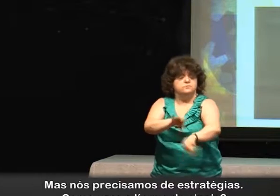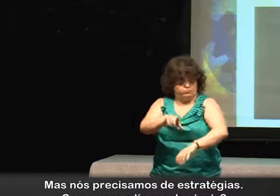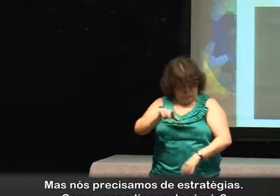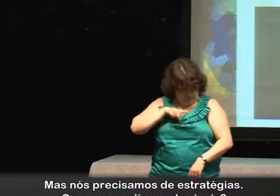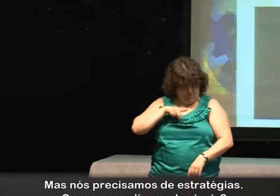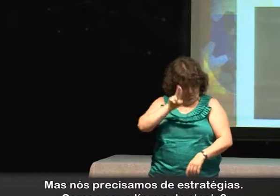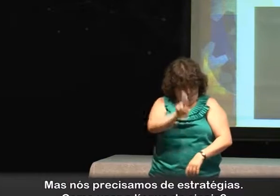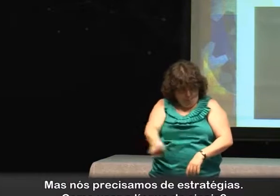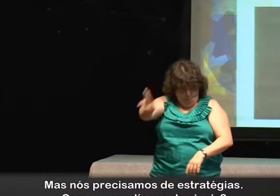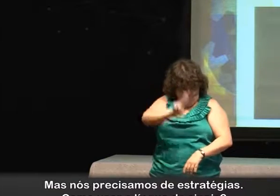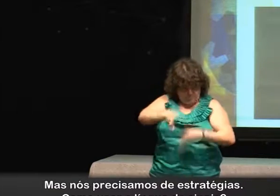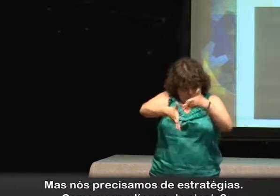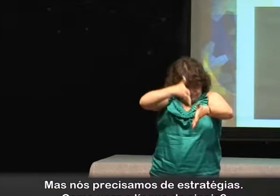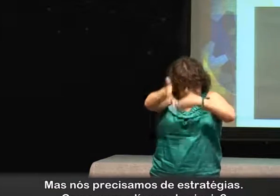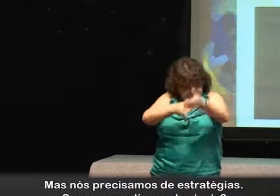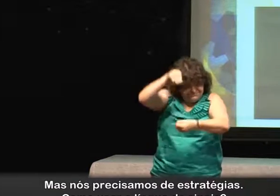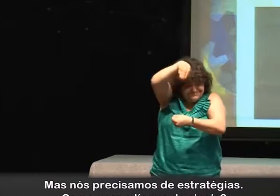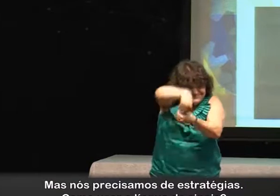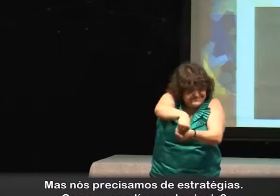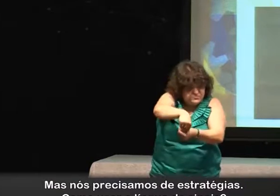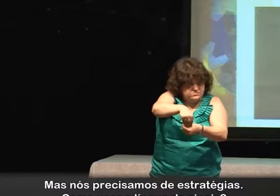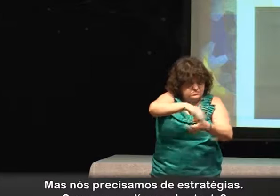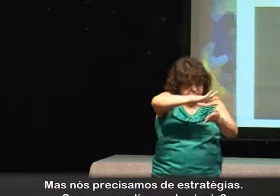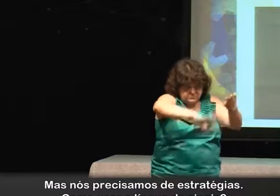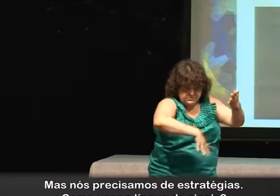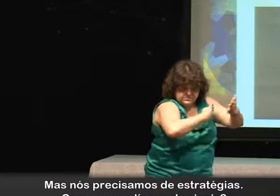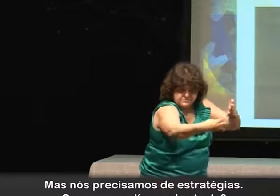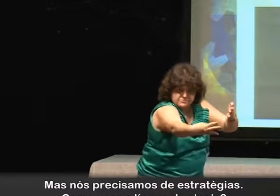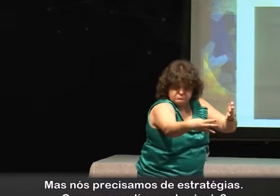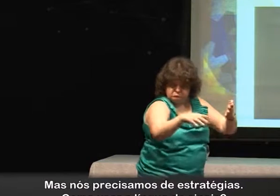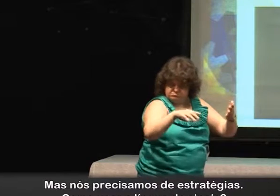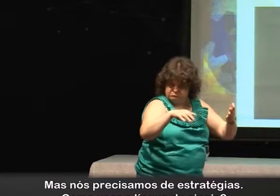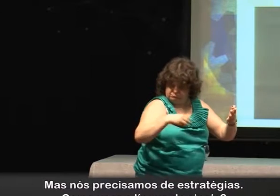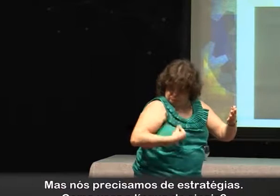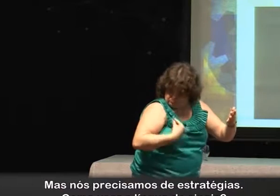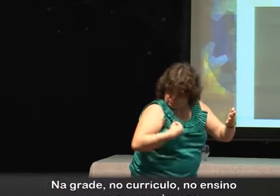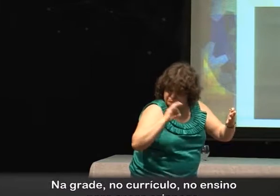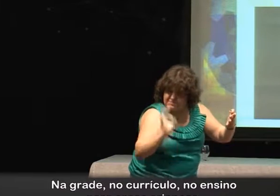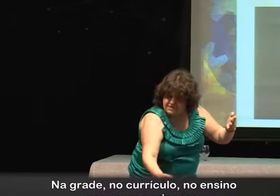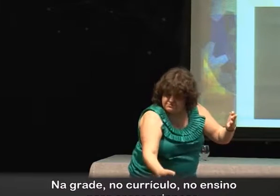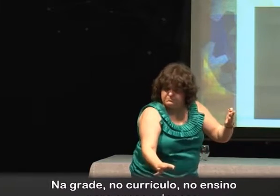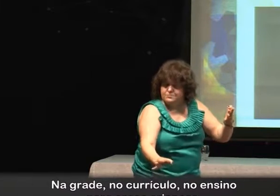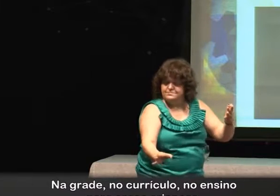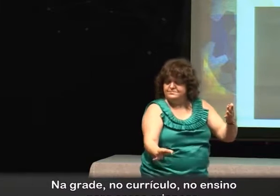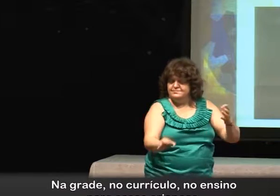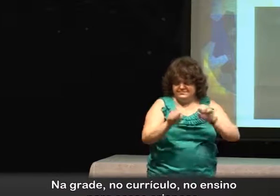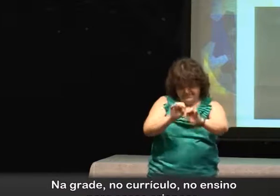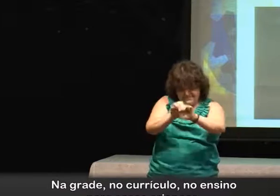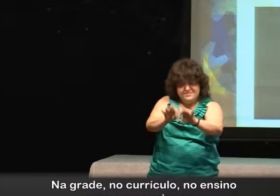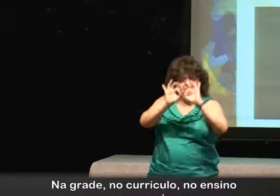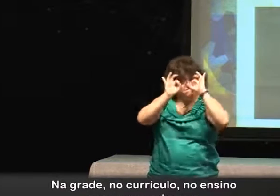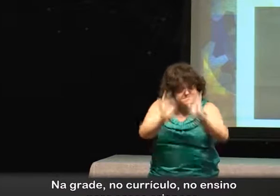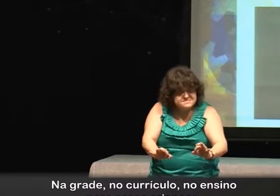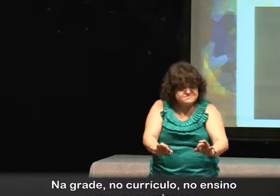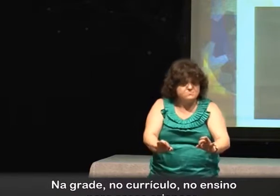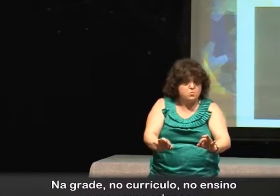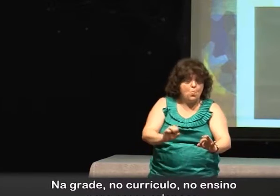Mas nós precisamos de estratégias. Como usar a língua de sinais na grade, no currículo, no ensino para